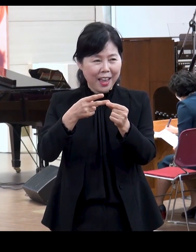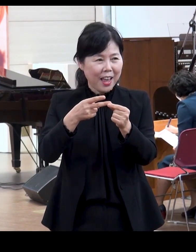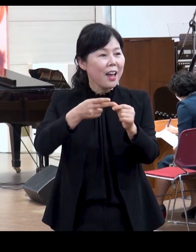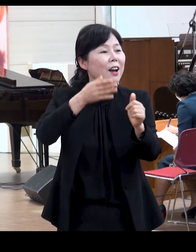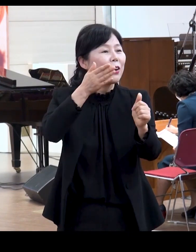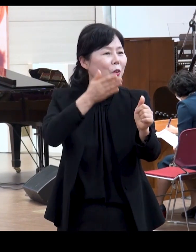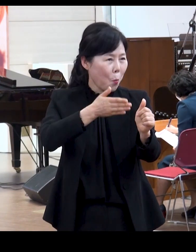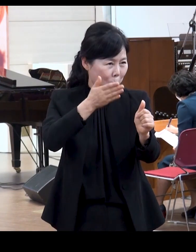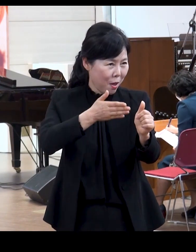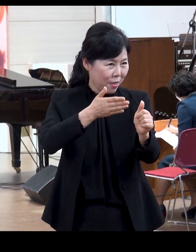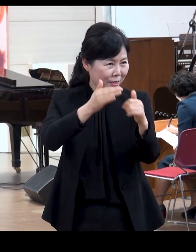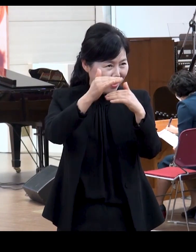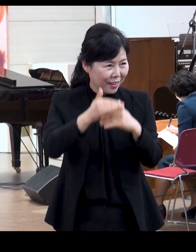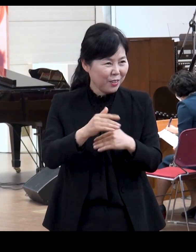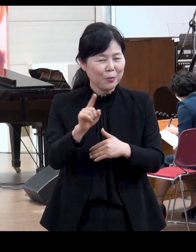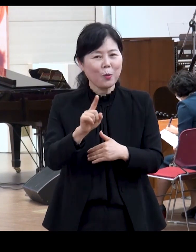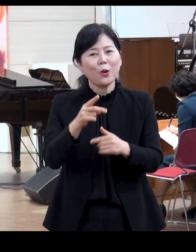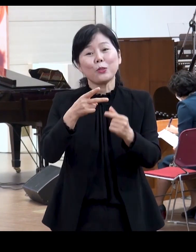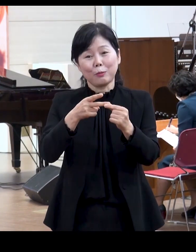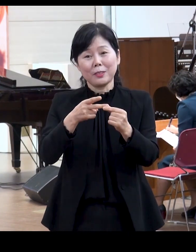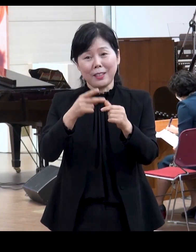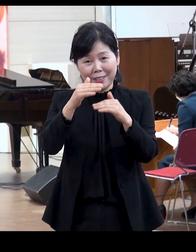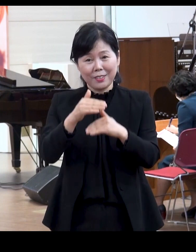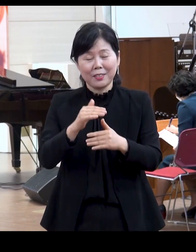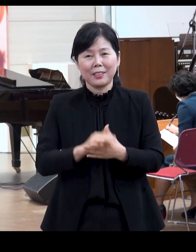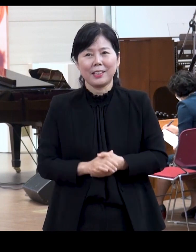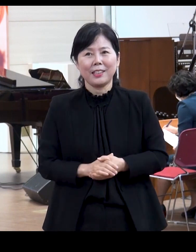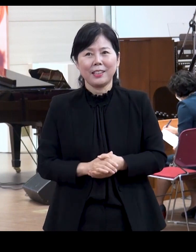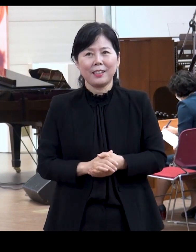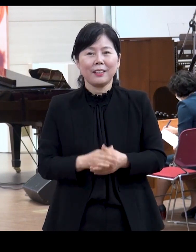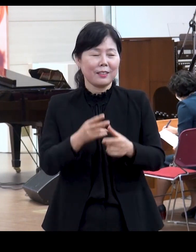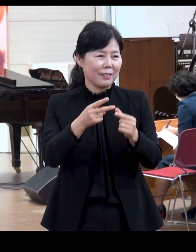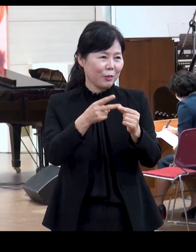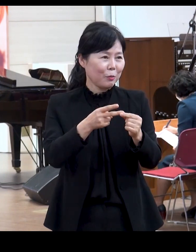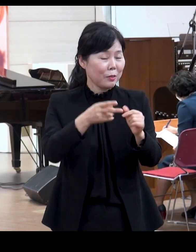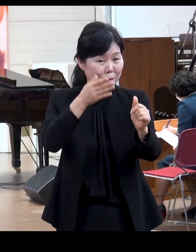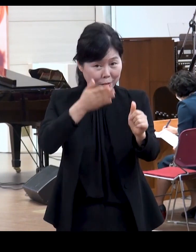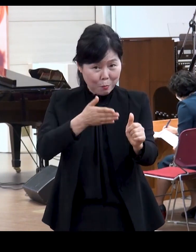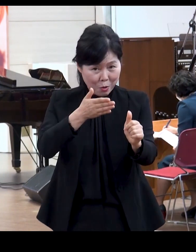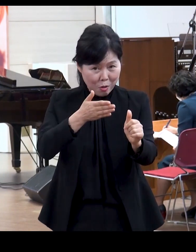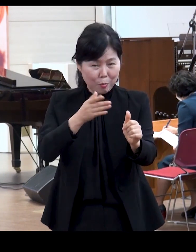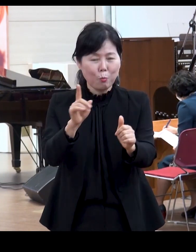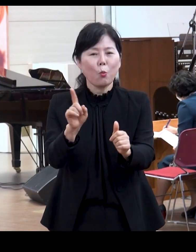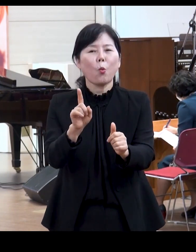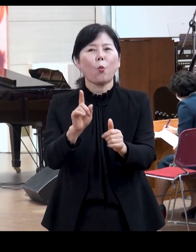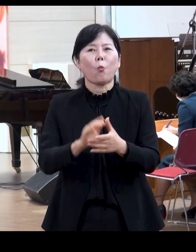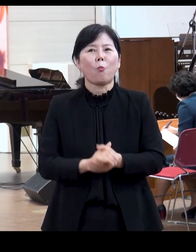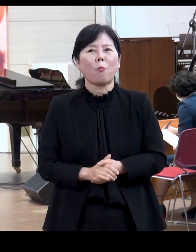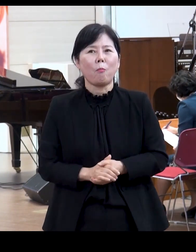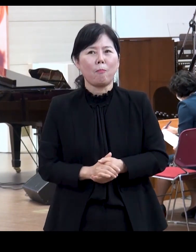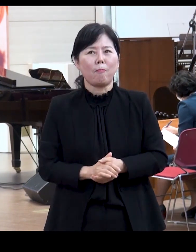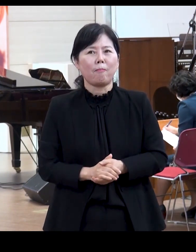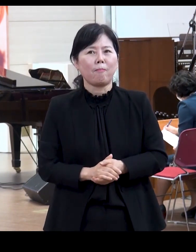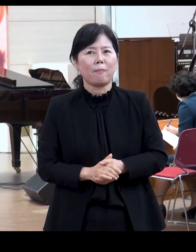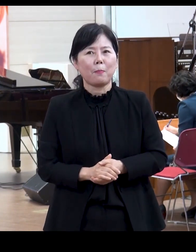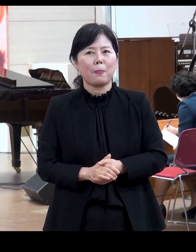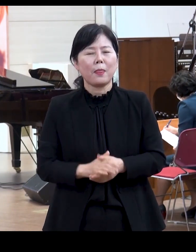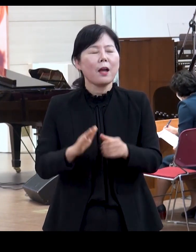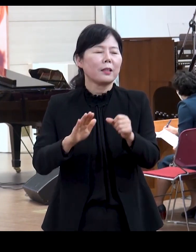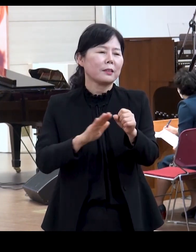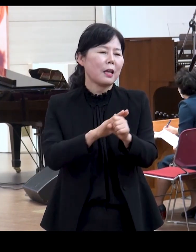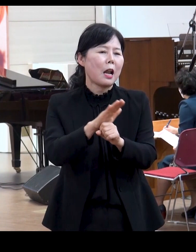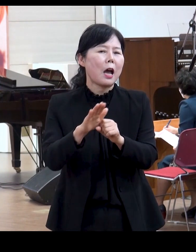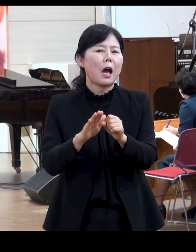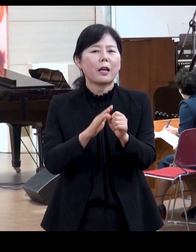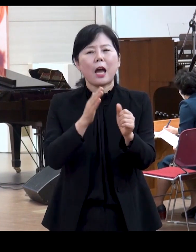다른 권면을 말하게 되는데, 두 번째로 주는 구체적 권면이 뭐냐? 그것은 바로